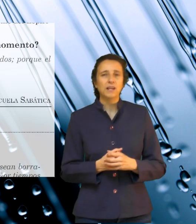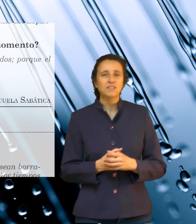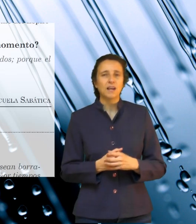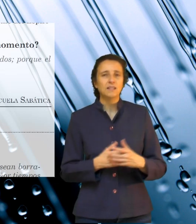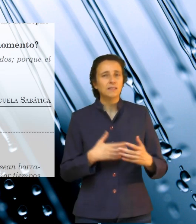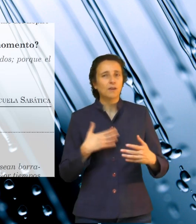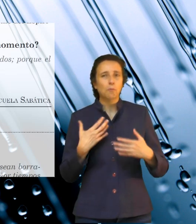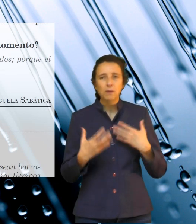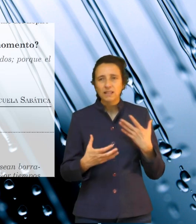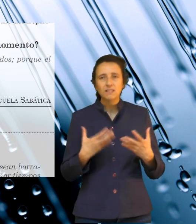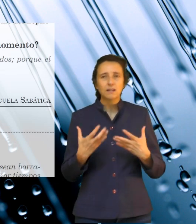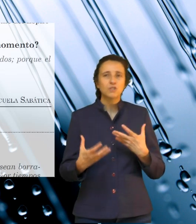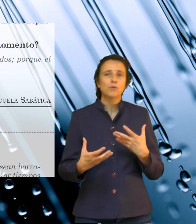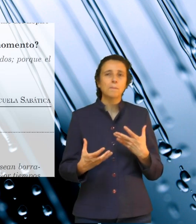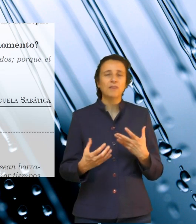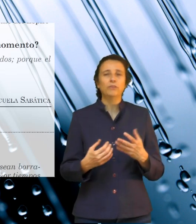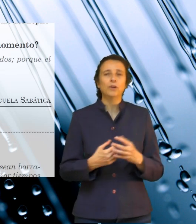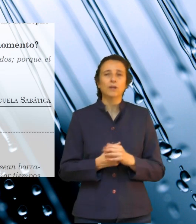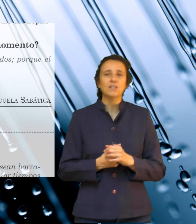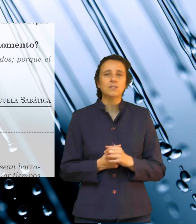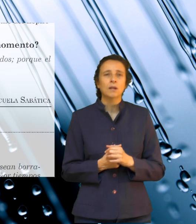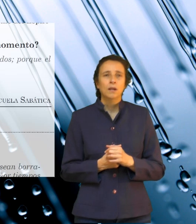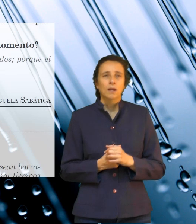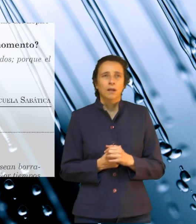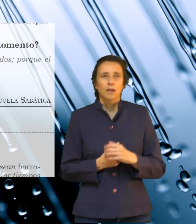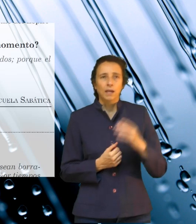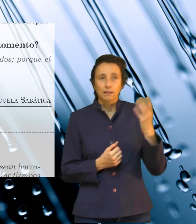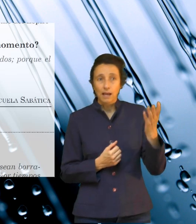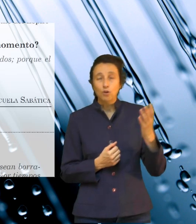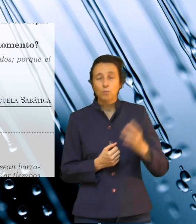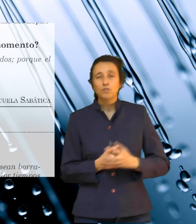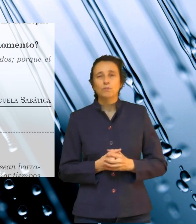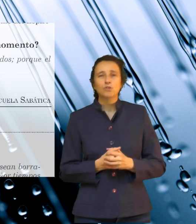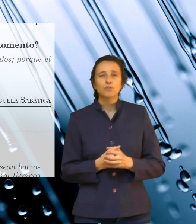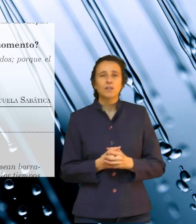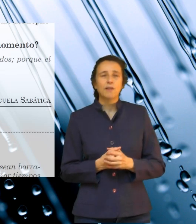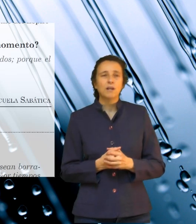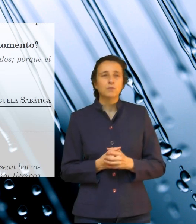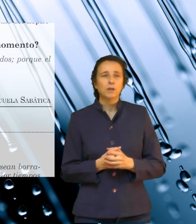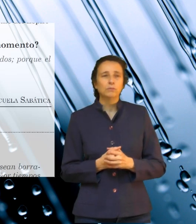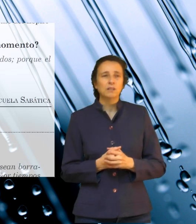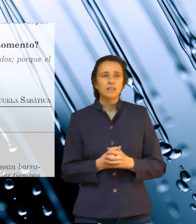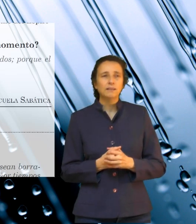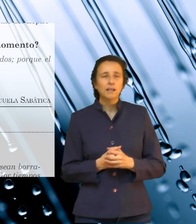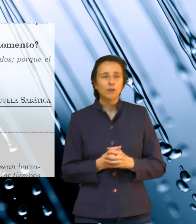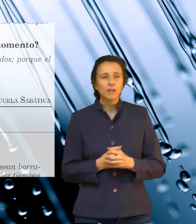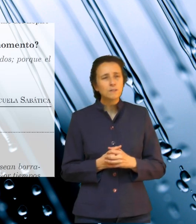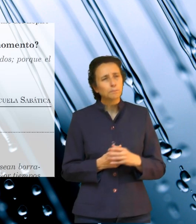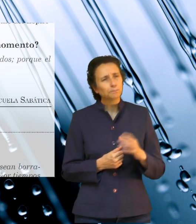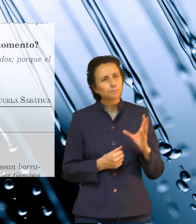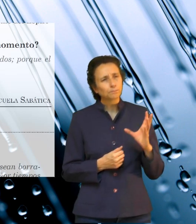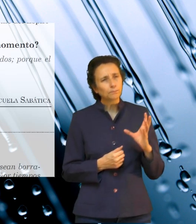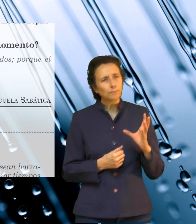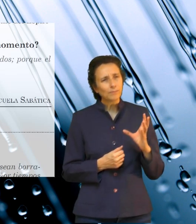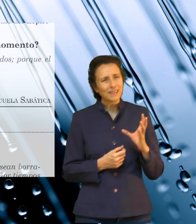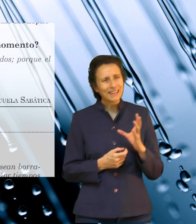elementos sorpresas, de completas transformaciones, tal como hemos considerado en las preguntas